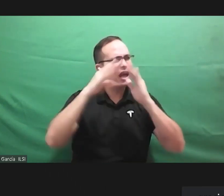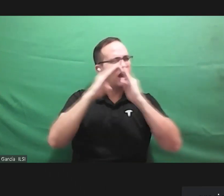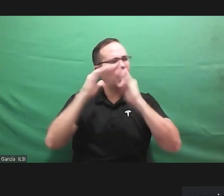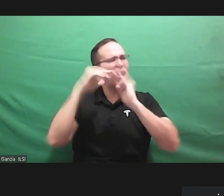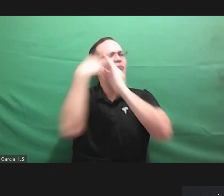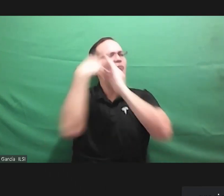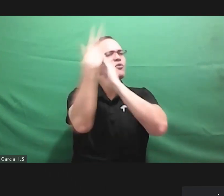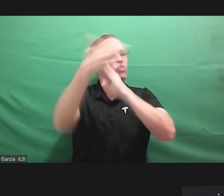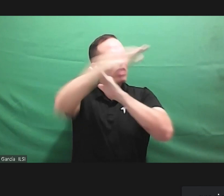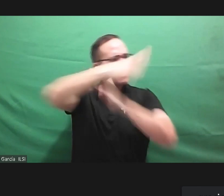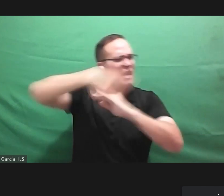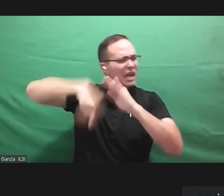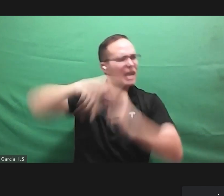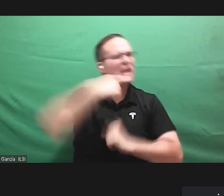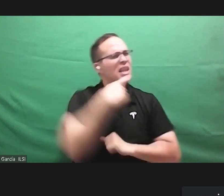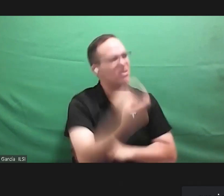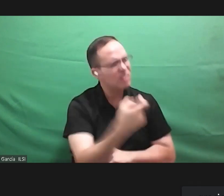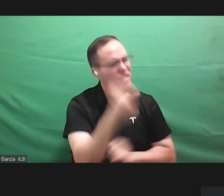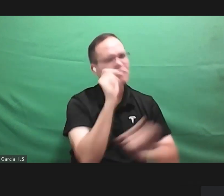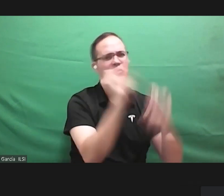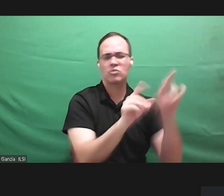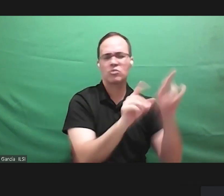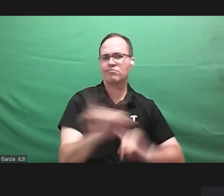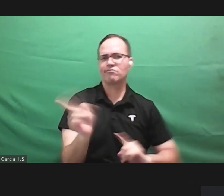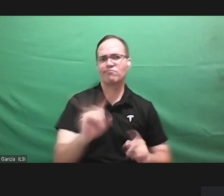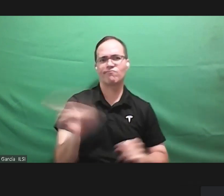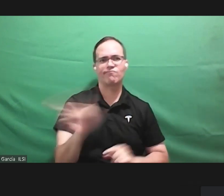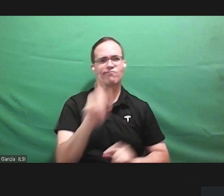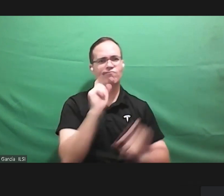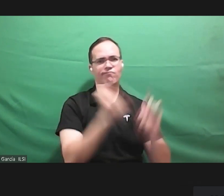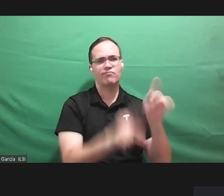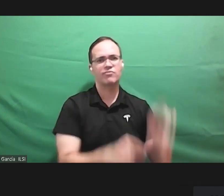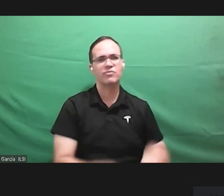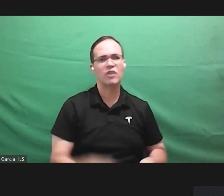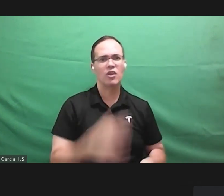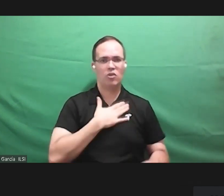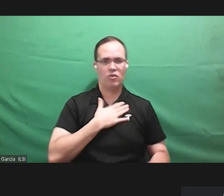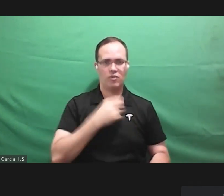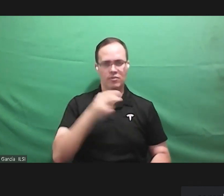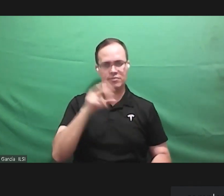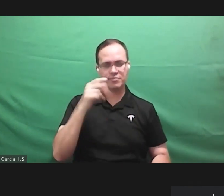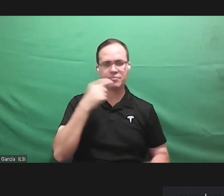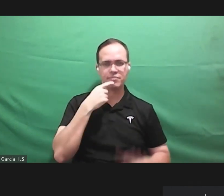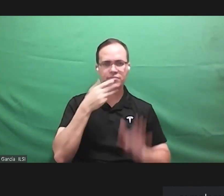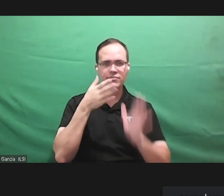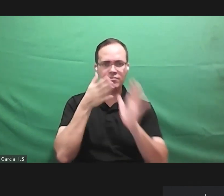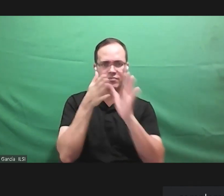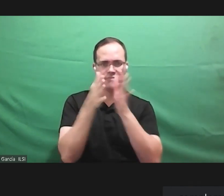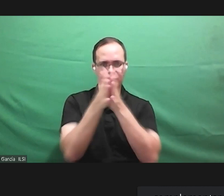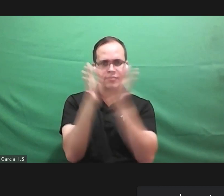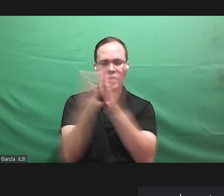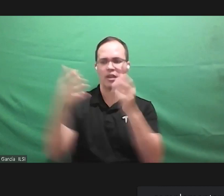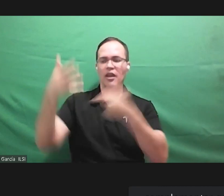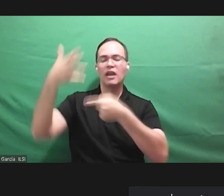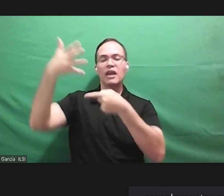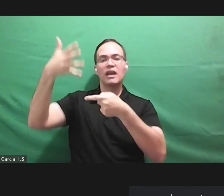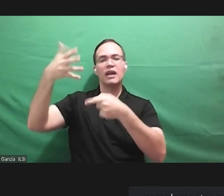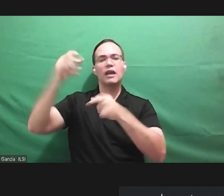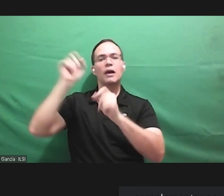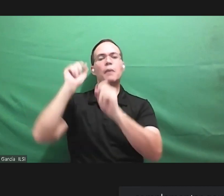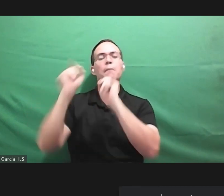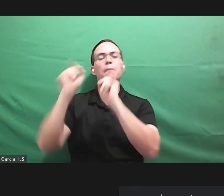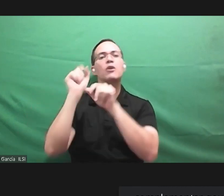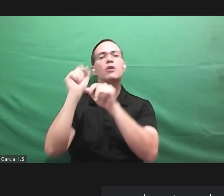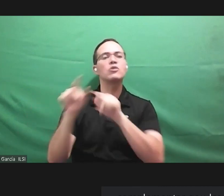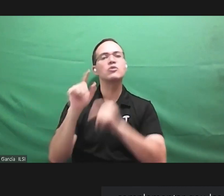Bueno, yo solamente quería complementar que la idea es que el grupo de Washington inicialmente sus preguntas estaban más orientadas a hablar de la deficiencia de la persona,